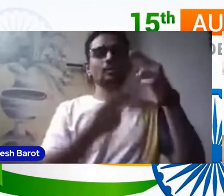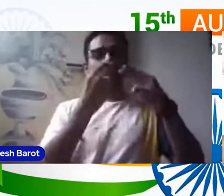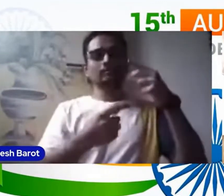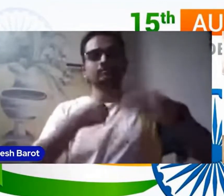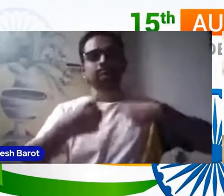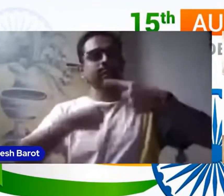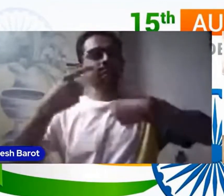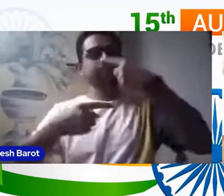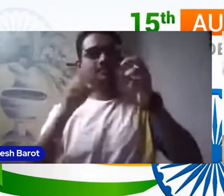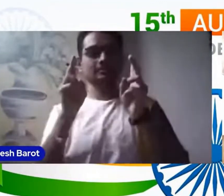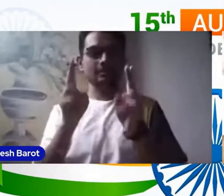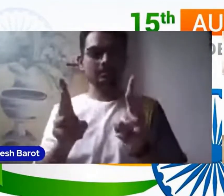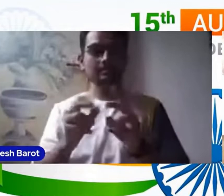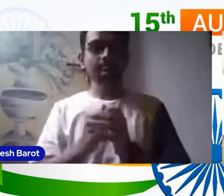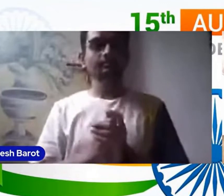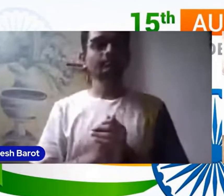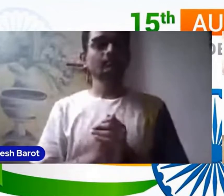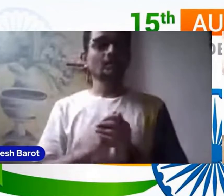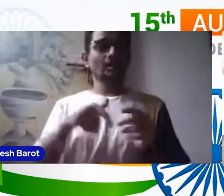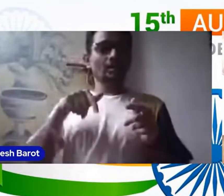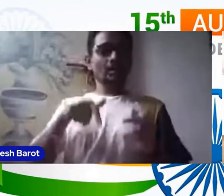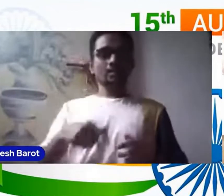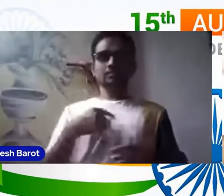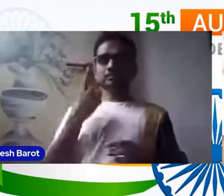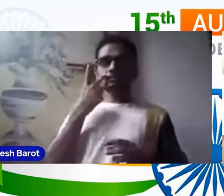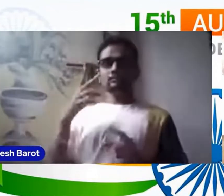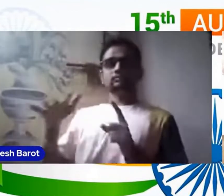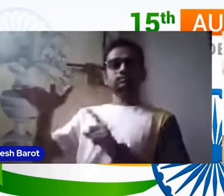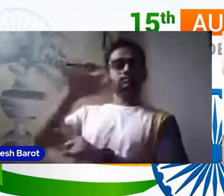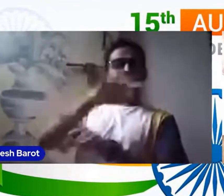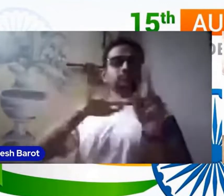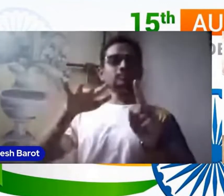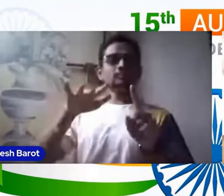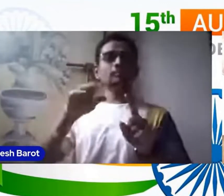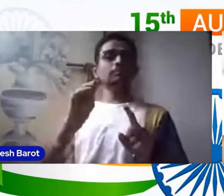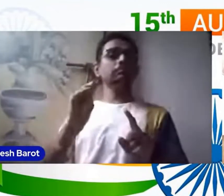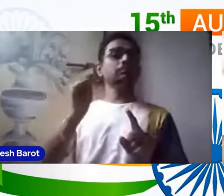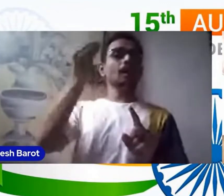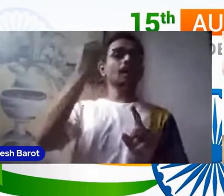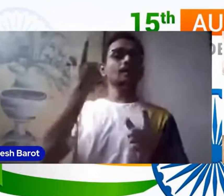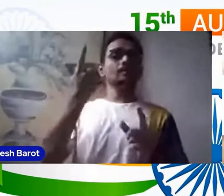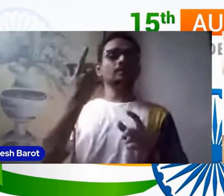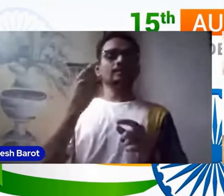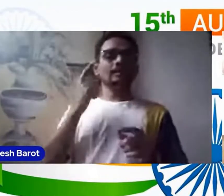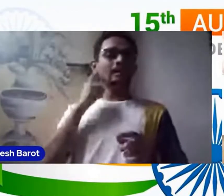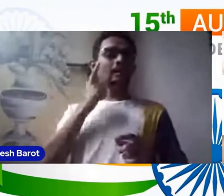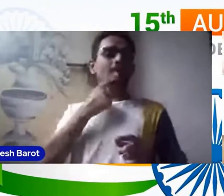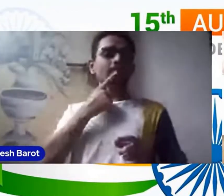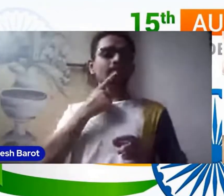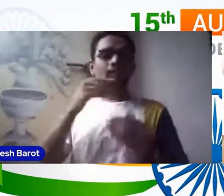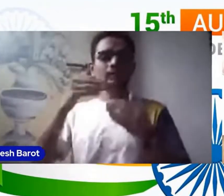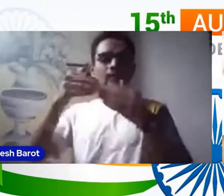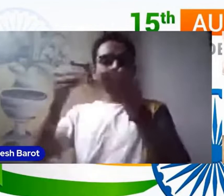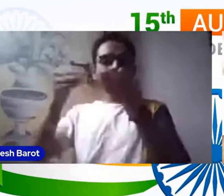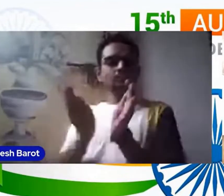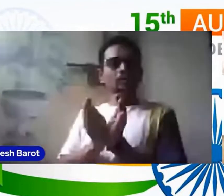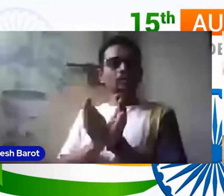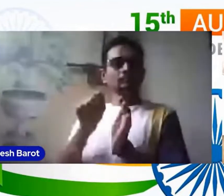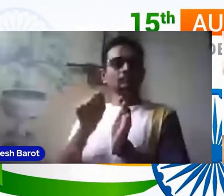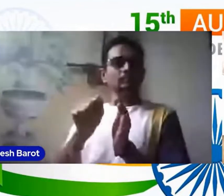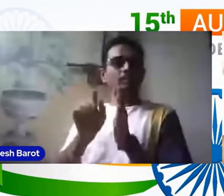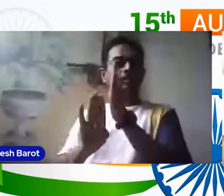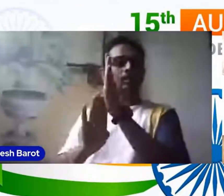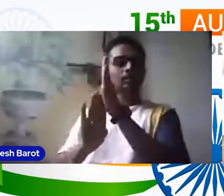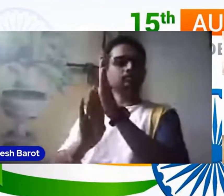तो हम सभी को वो याद रखना है, जितना भी जो भी सब लोगों ने अपने लिए कार्य किया है, तो समाज को हम और कैसे बेहतर बना